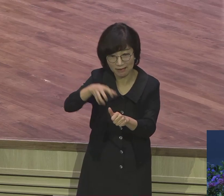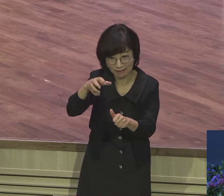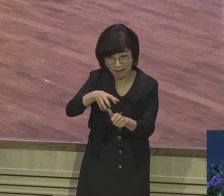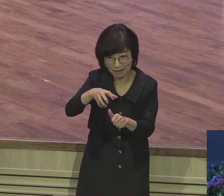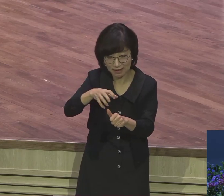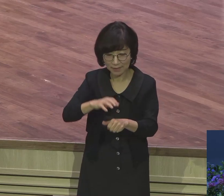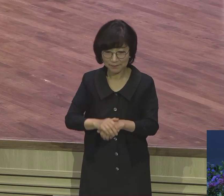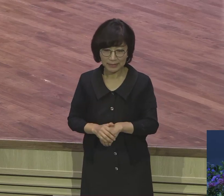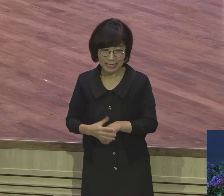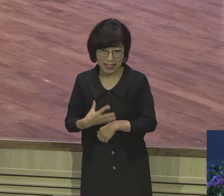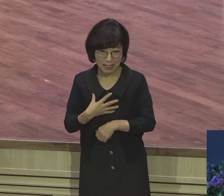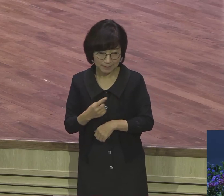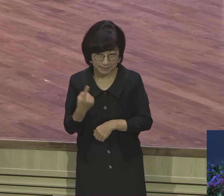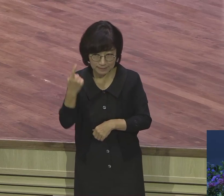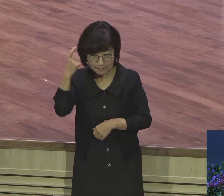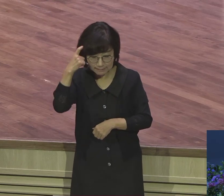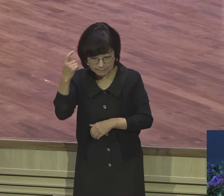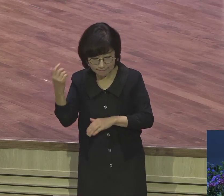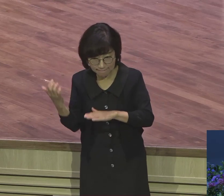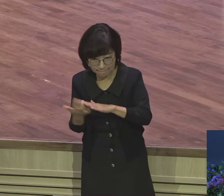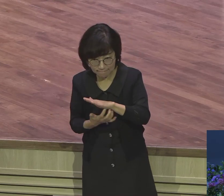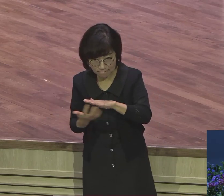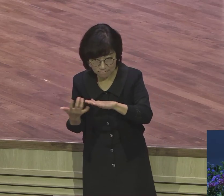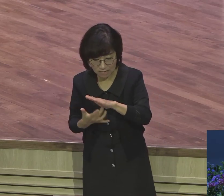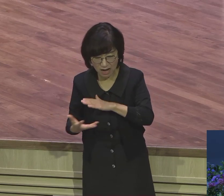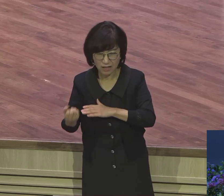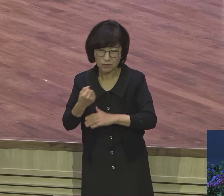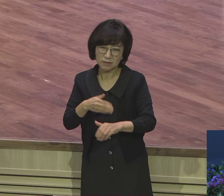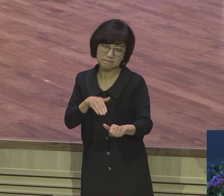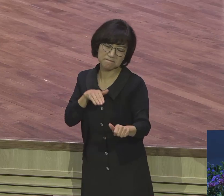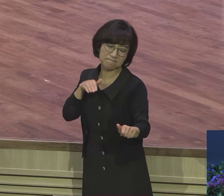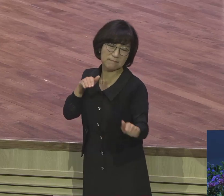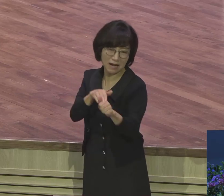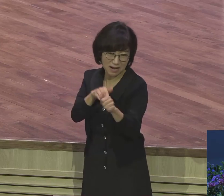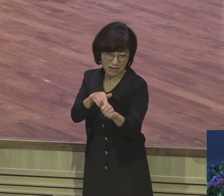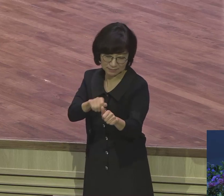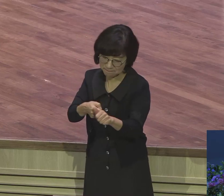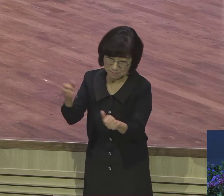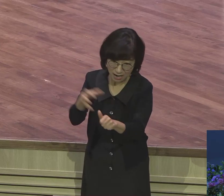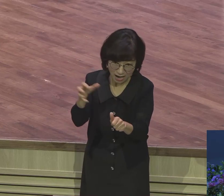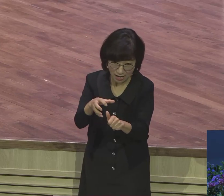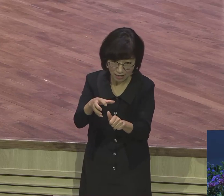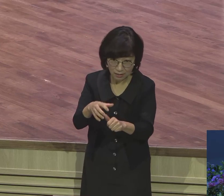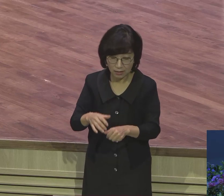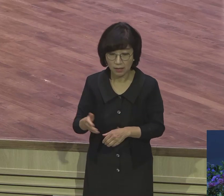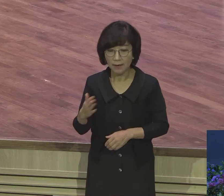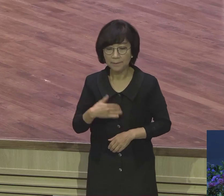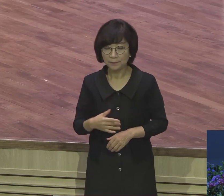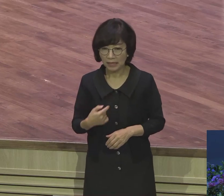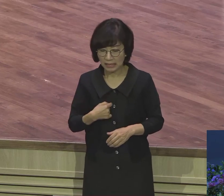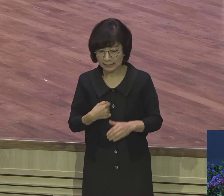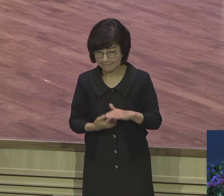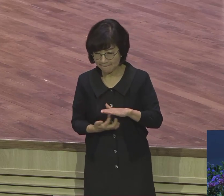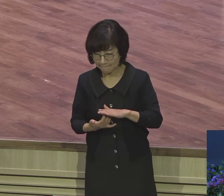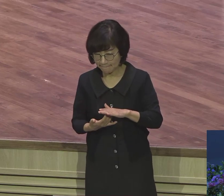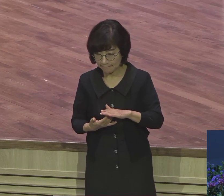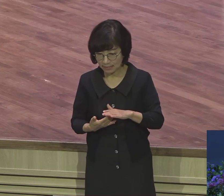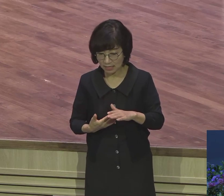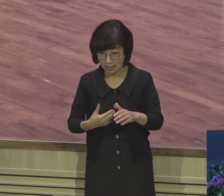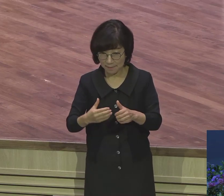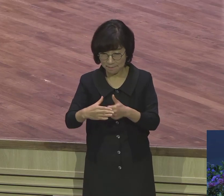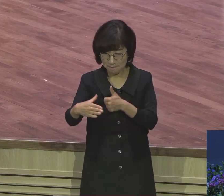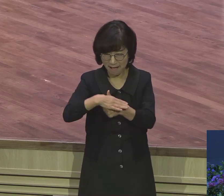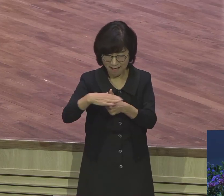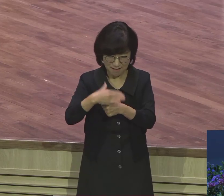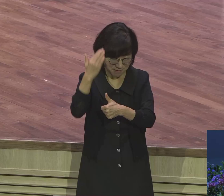고의적으로 그렇게 핍박한다 말이에요. 그런데 자기를 일부러 그렇게 고통스럽게 하는